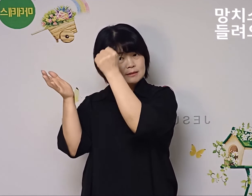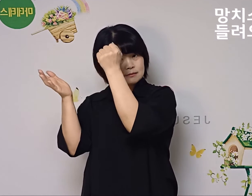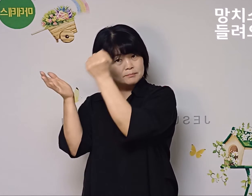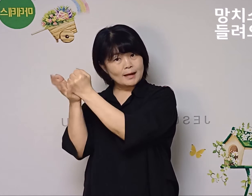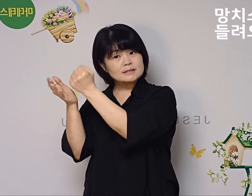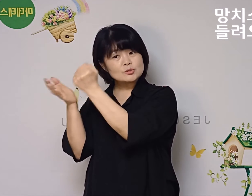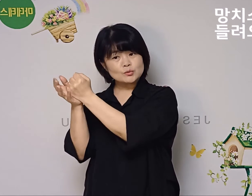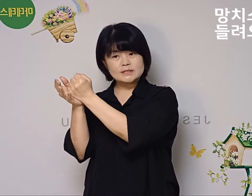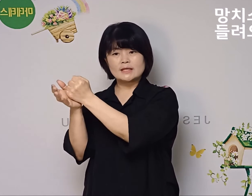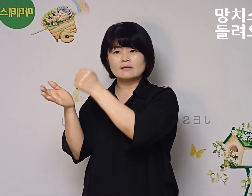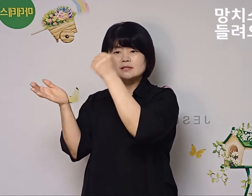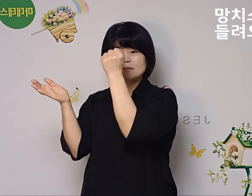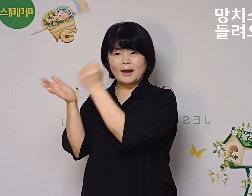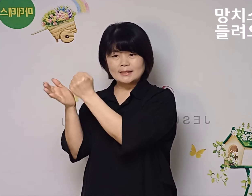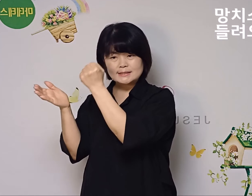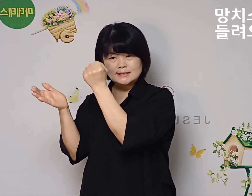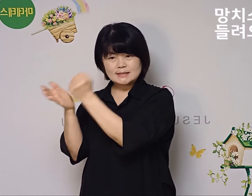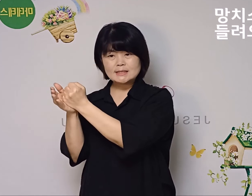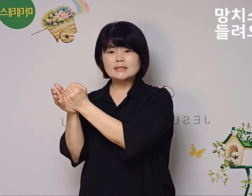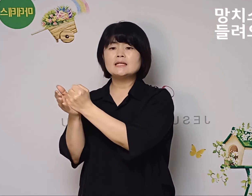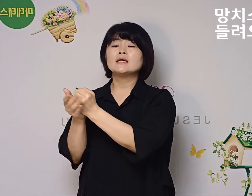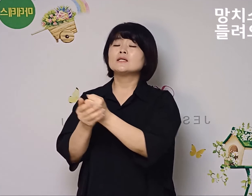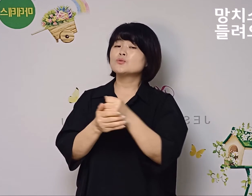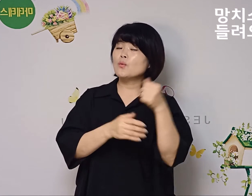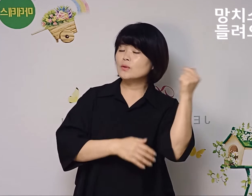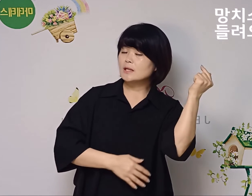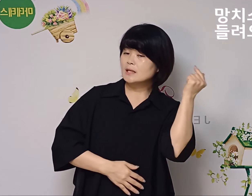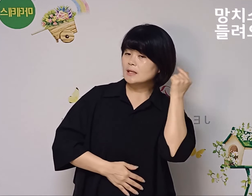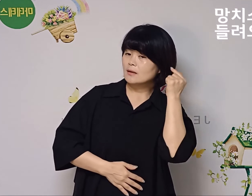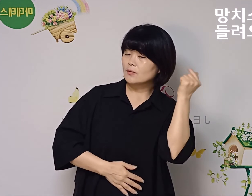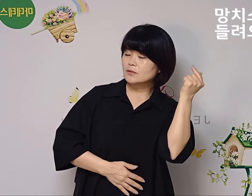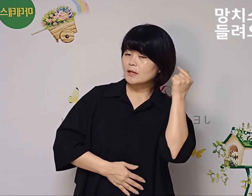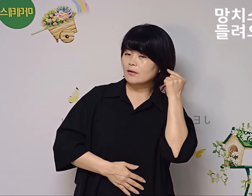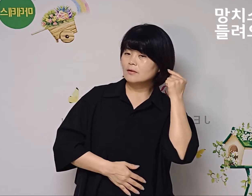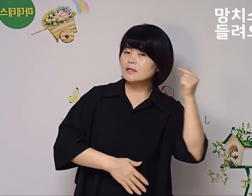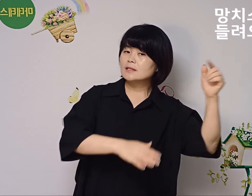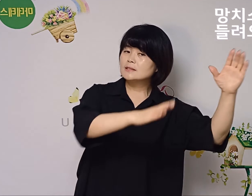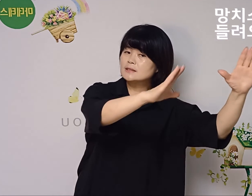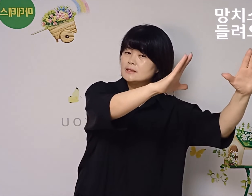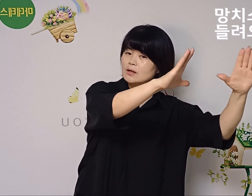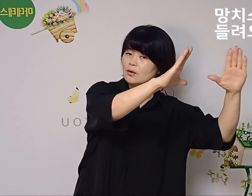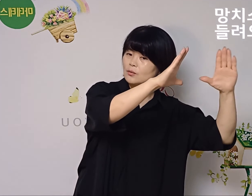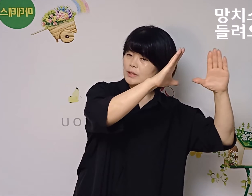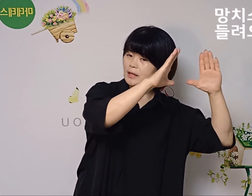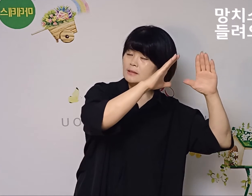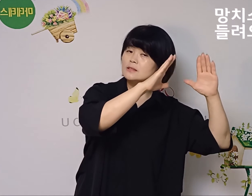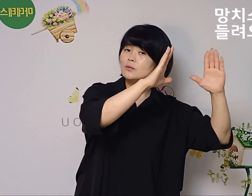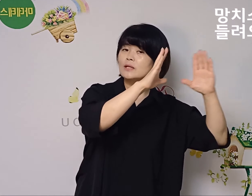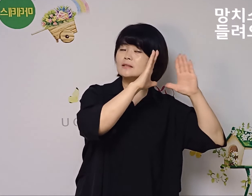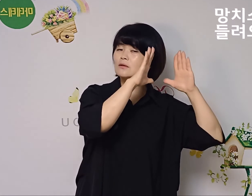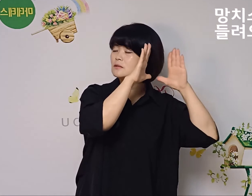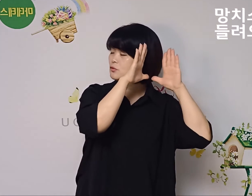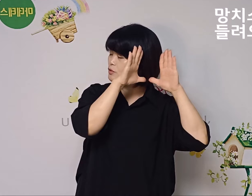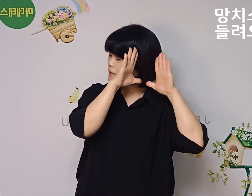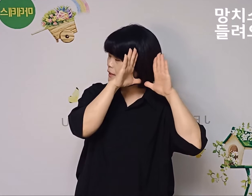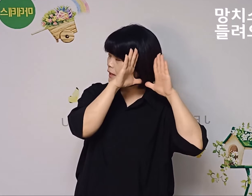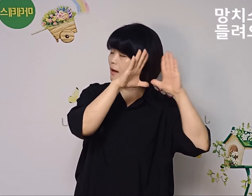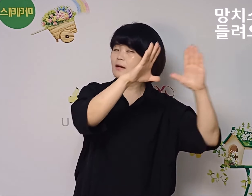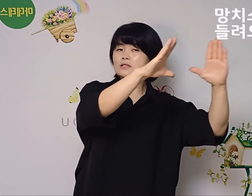망치는 박는 소리잖아요. 그래서 망치 소리 어떻게 해요? 들려오네. 들려오다는 거는 귀에다가